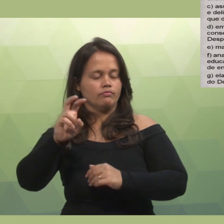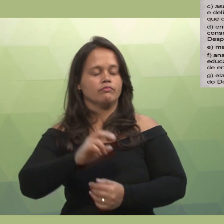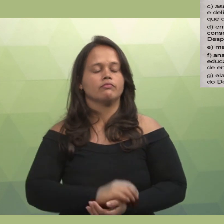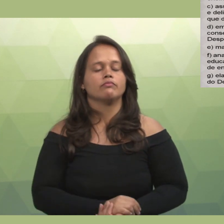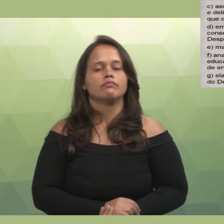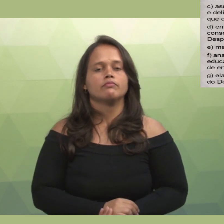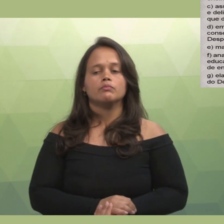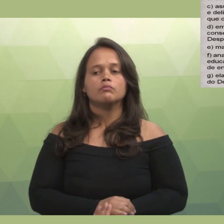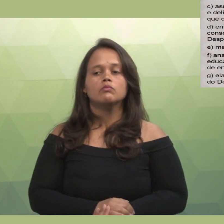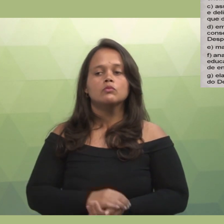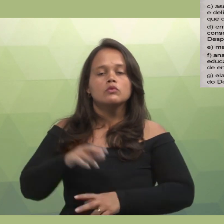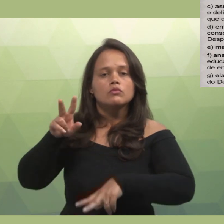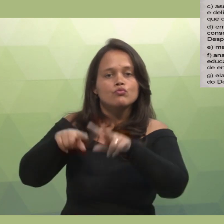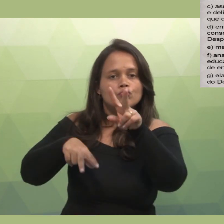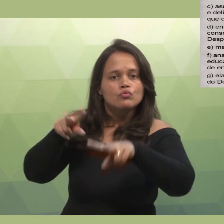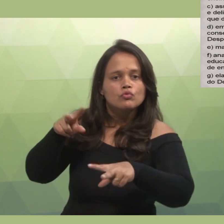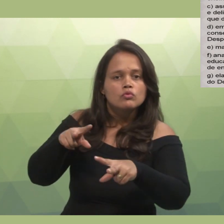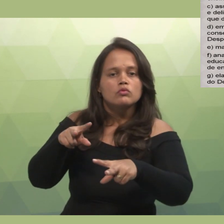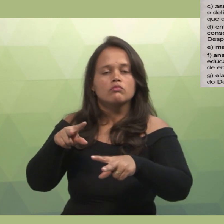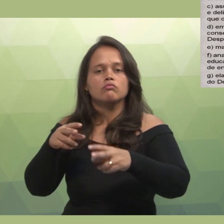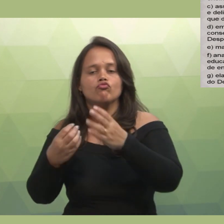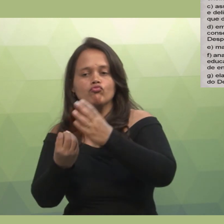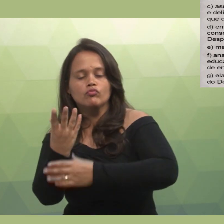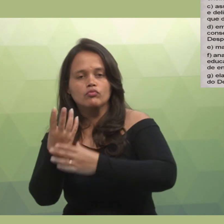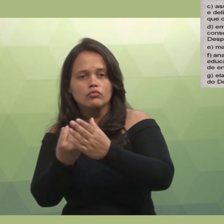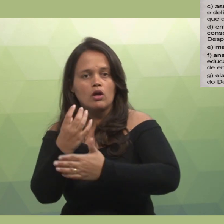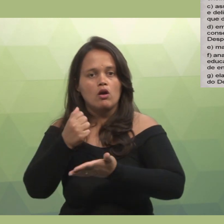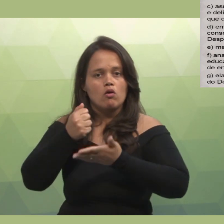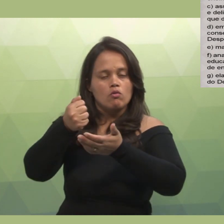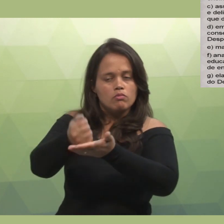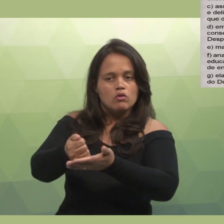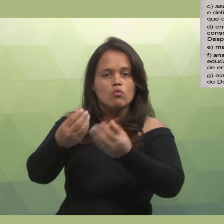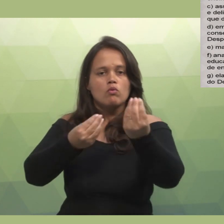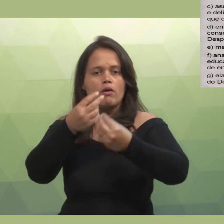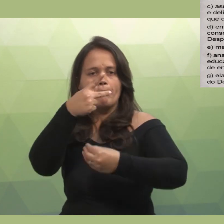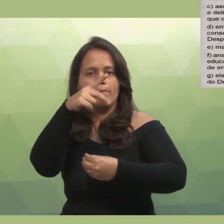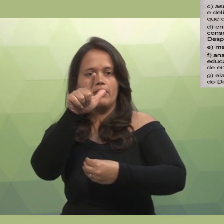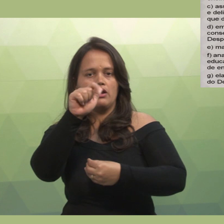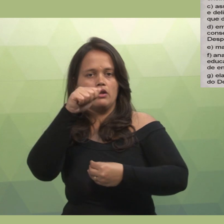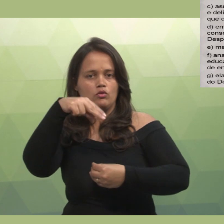subsidiar a elaboração e acompanhar a execução do Plano Nacional de Educação,